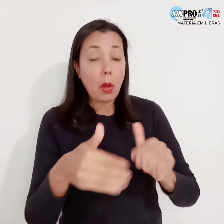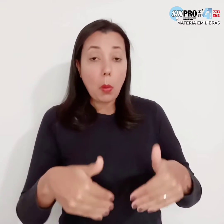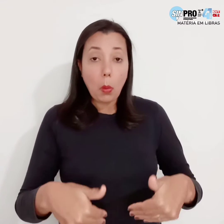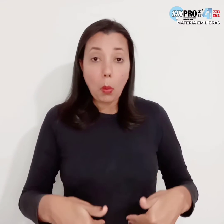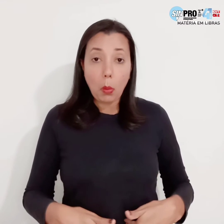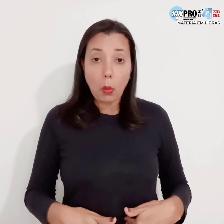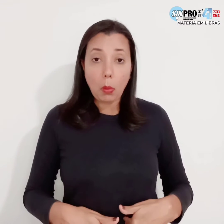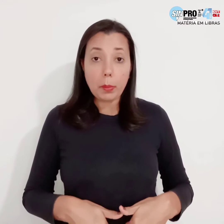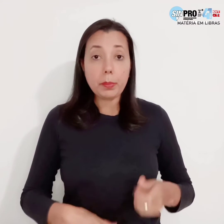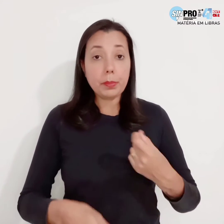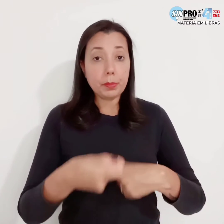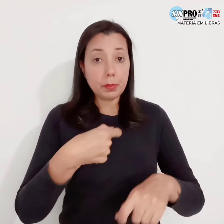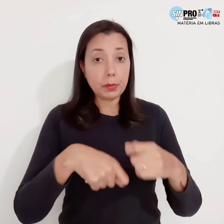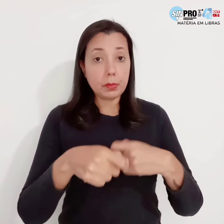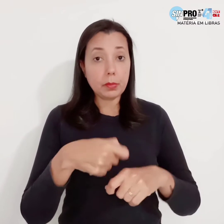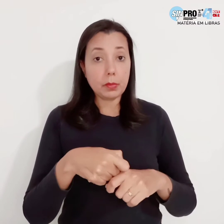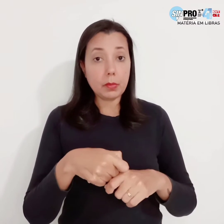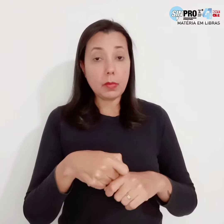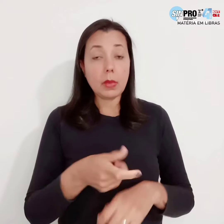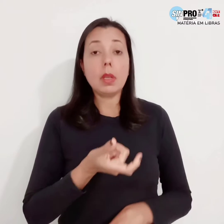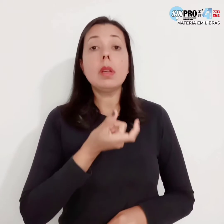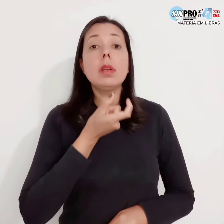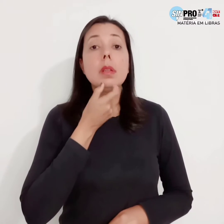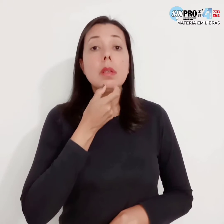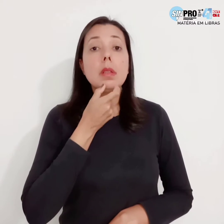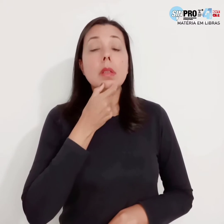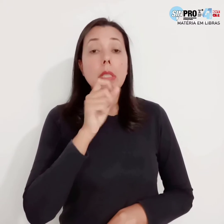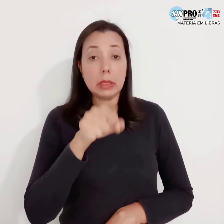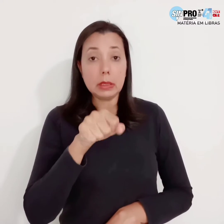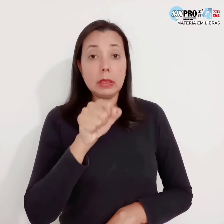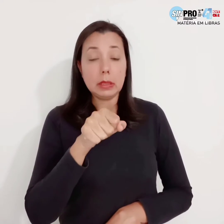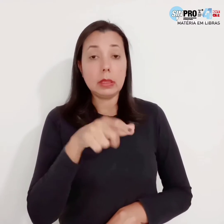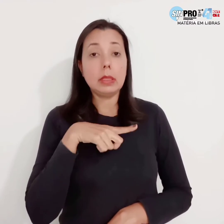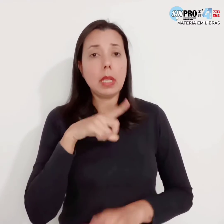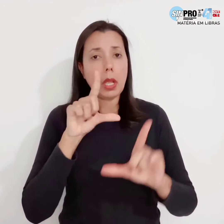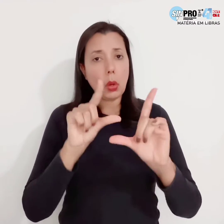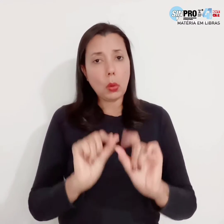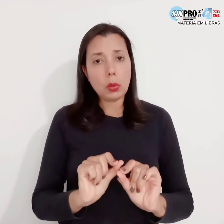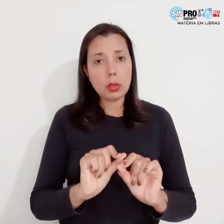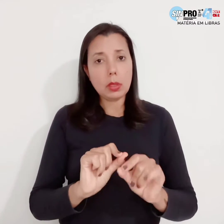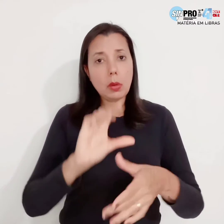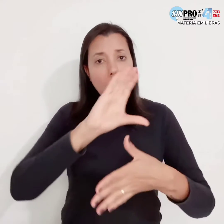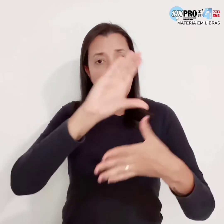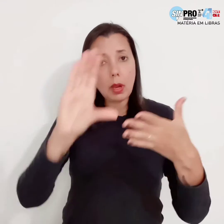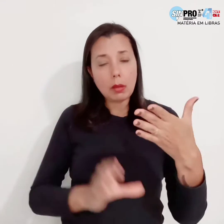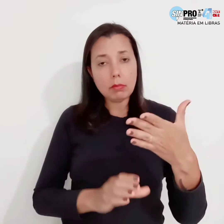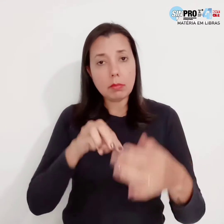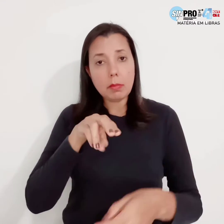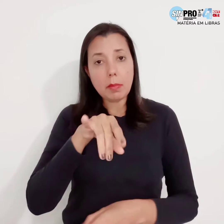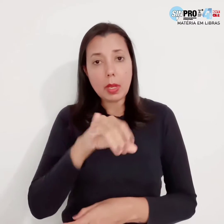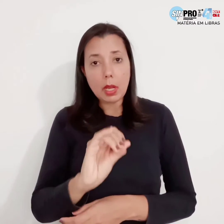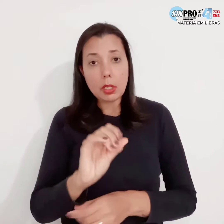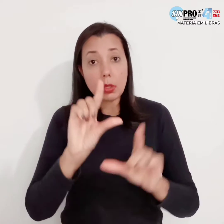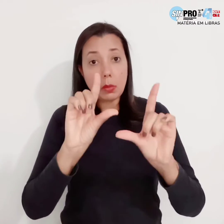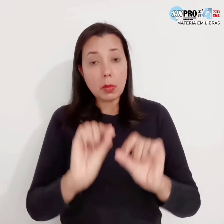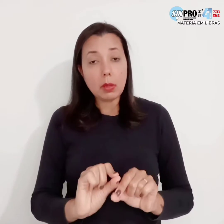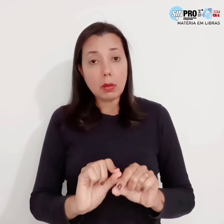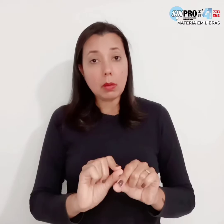A economia neoliberal, sim, reduziu a classe média ao menor patamar